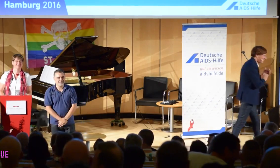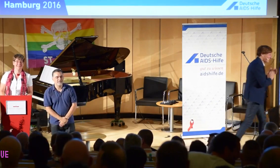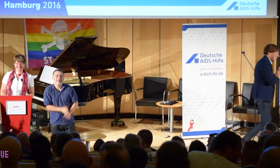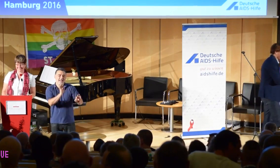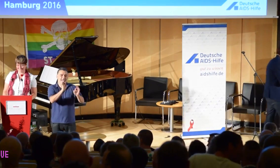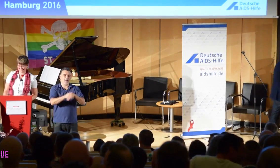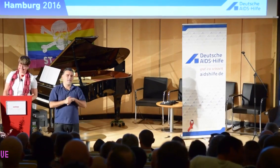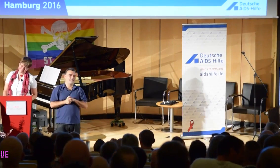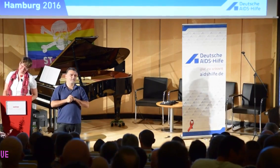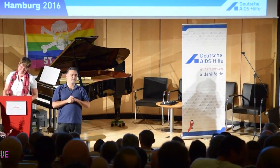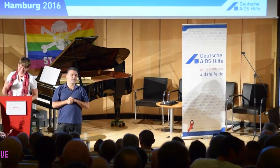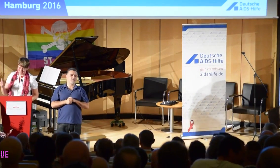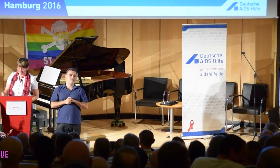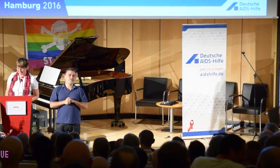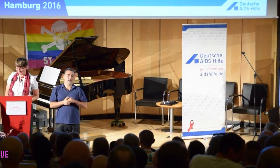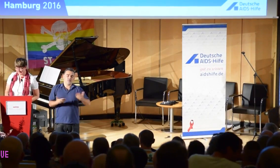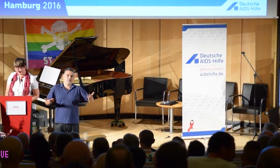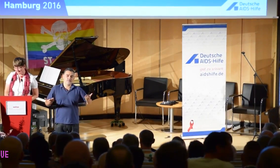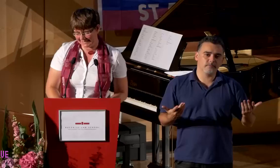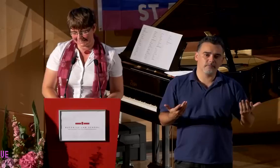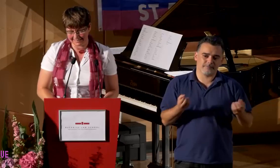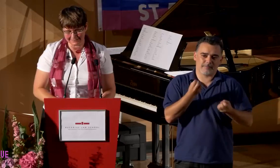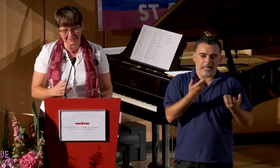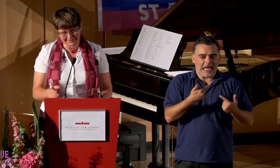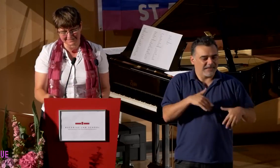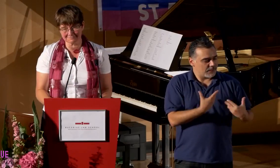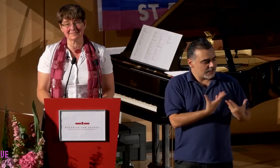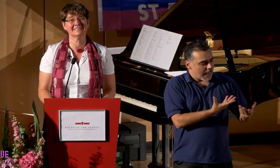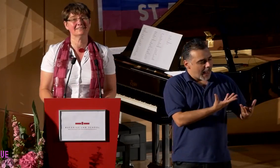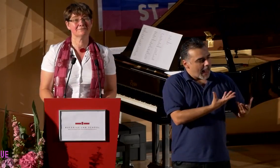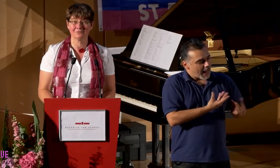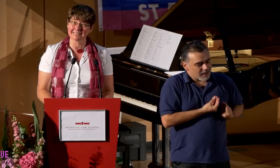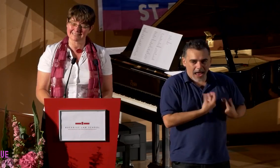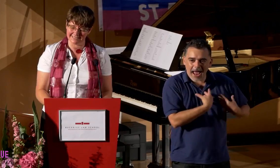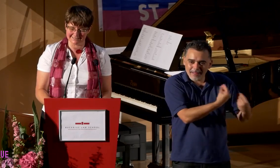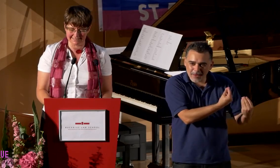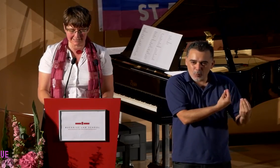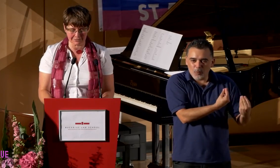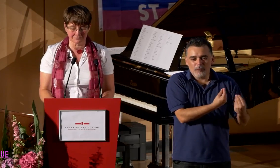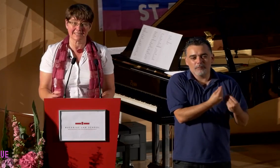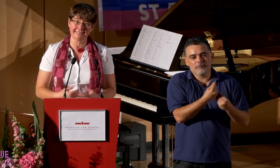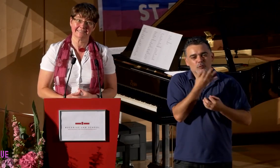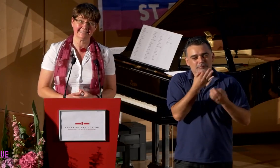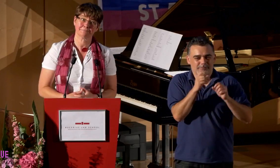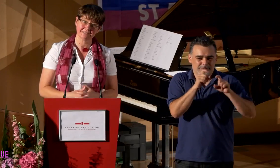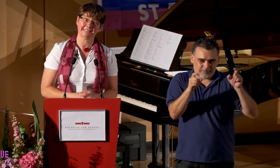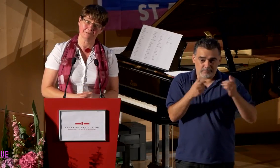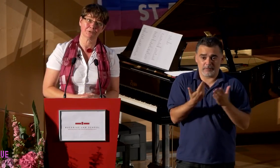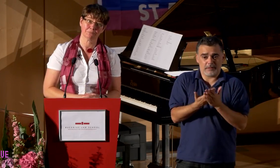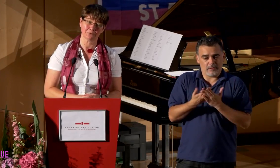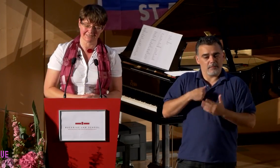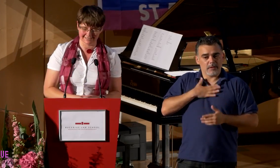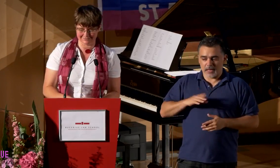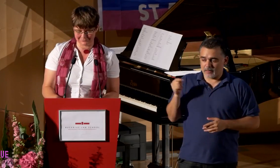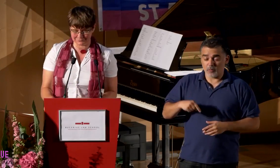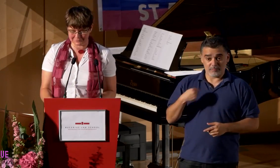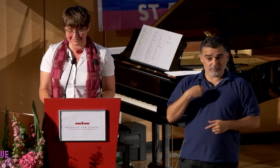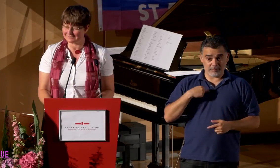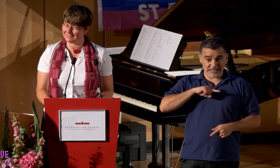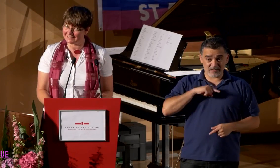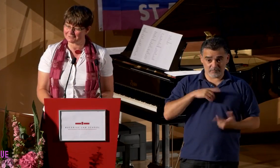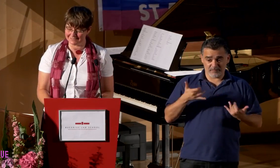Genau. Und ich war ja auch zu was anderem eingeladen und außerdem bin ich wirklich gerne hierher gekommen, denn ich bin in Hamburg geboren.